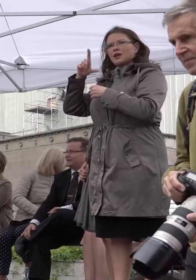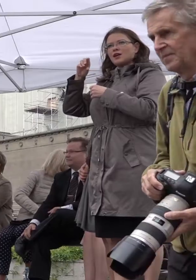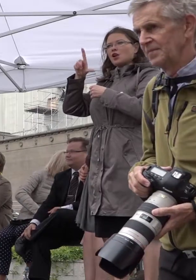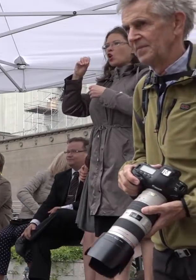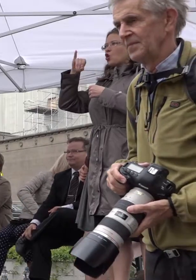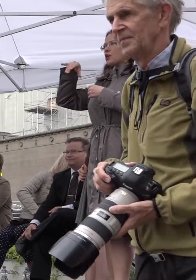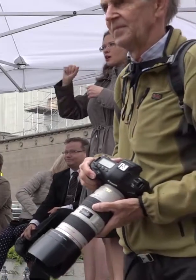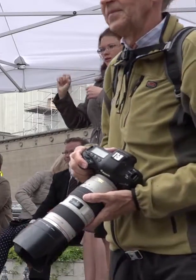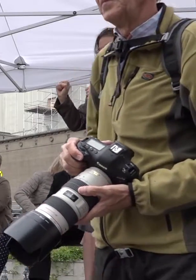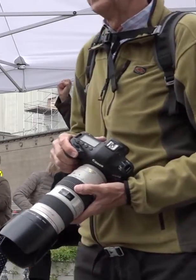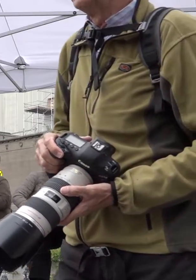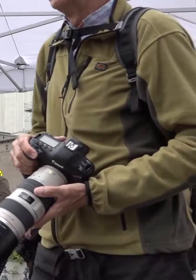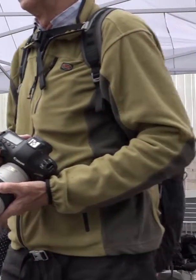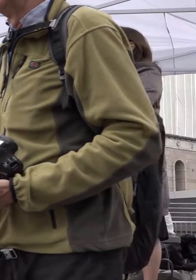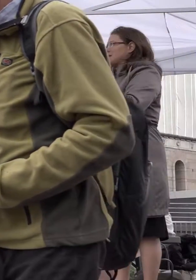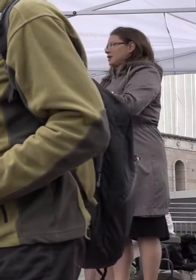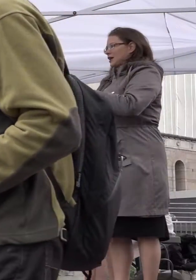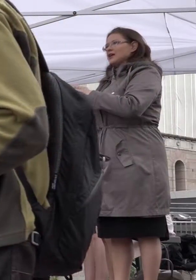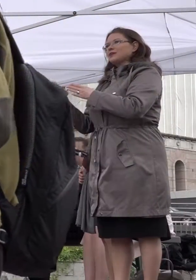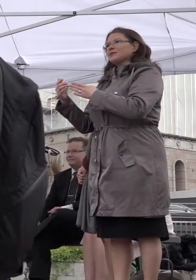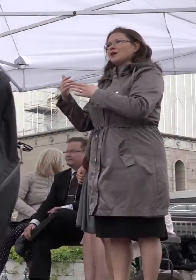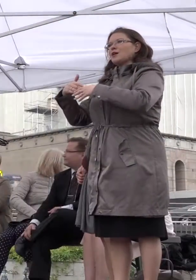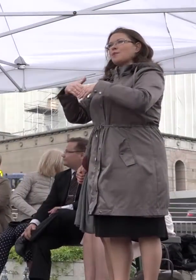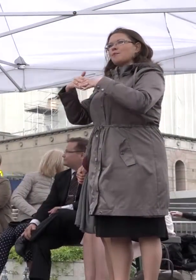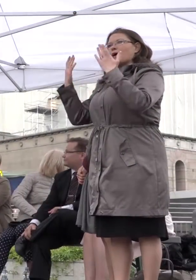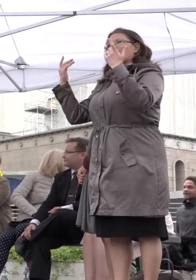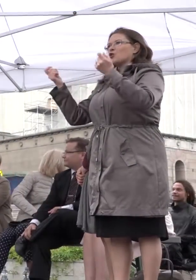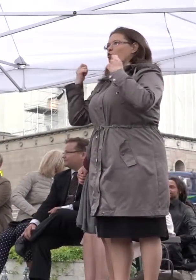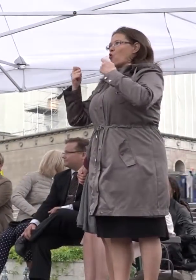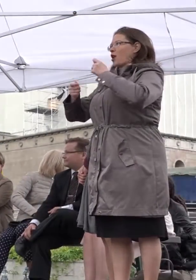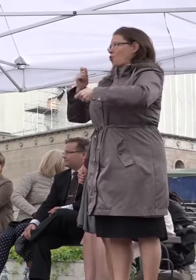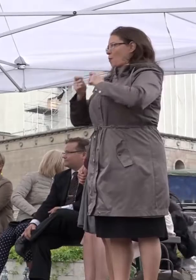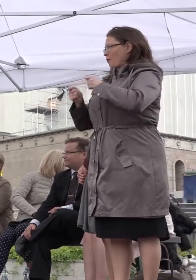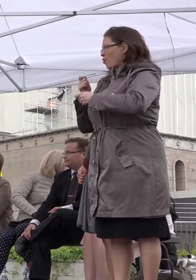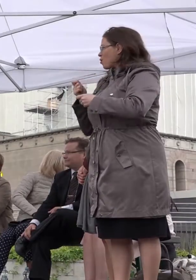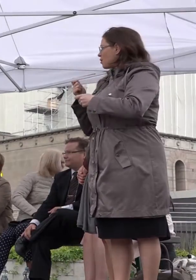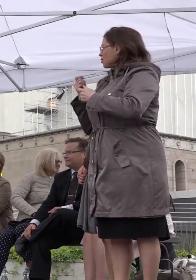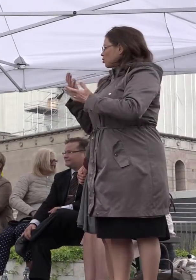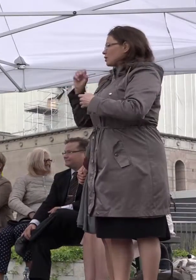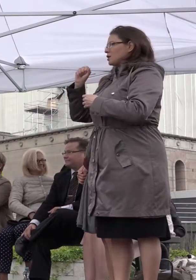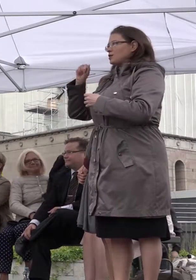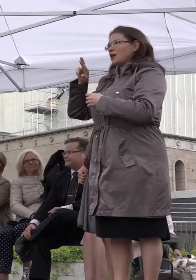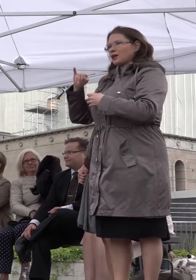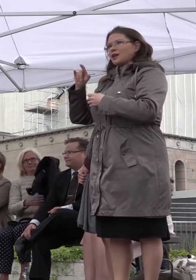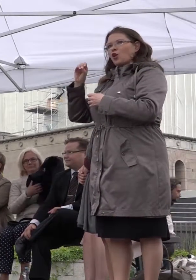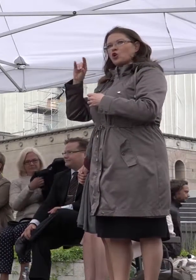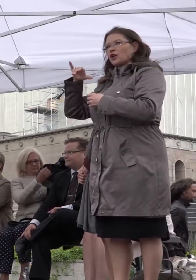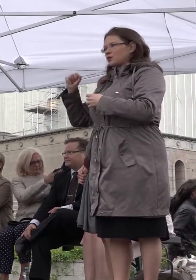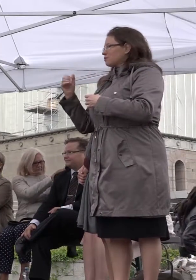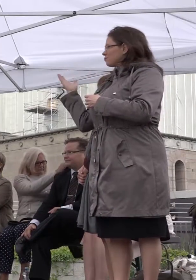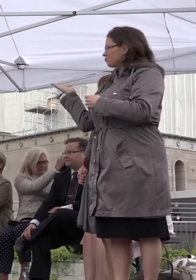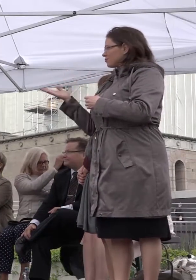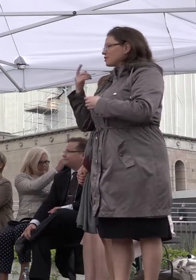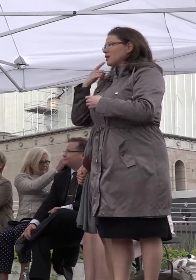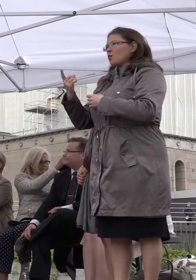jälkeen päästämme ääneen meidän päivän juhlarummuttajat. Nyt Sari Loijas tulee sanomaan meille